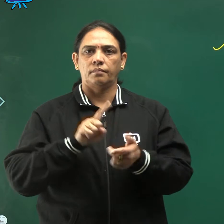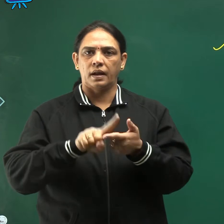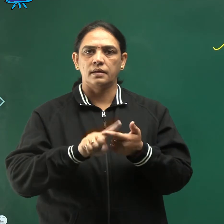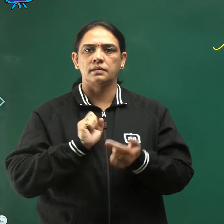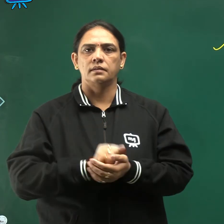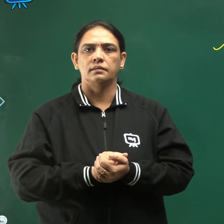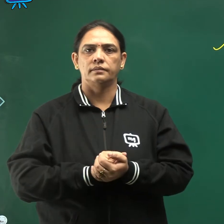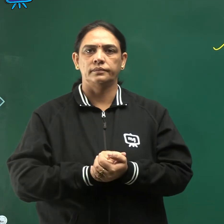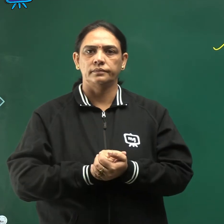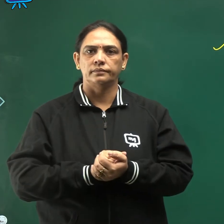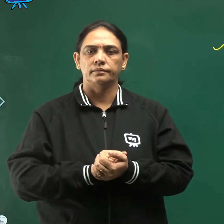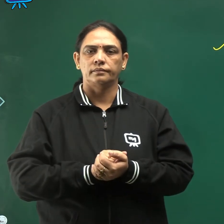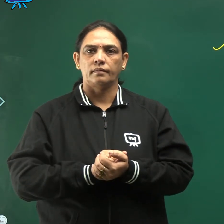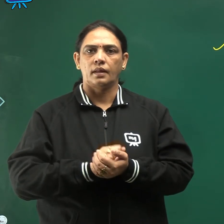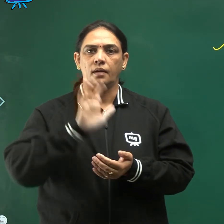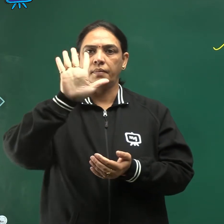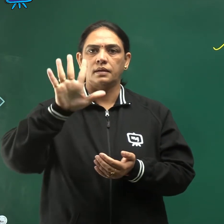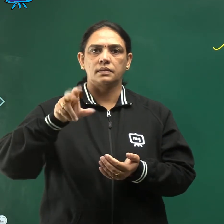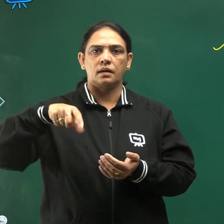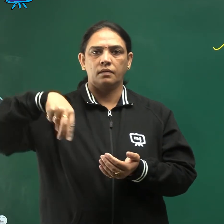प्लस 5 का वर्ग